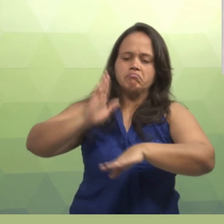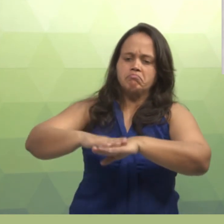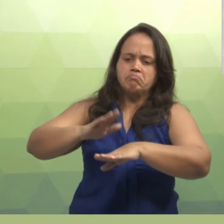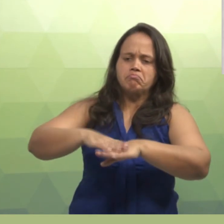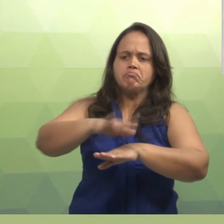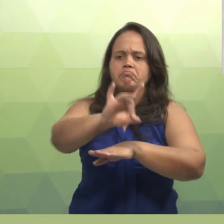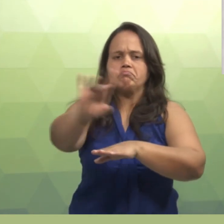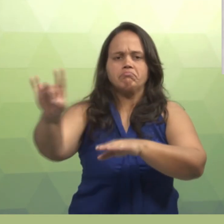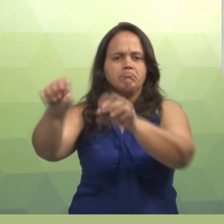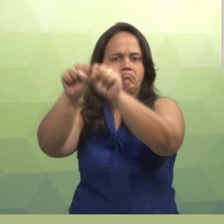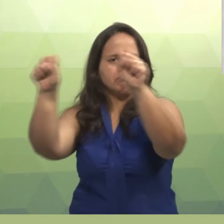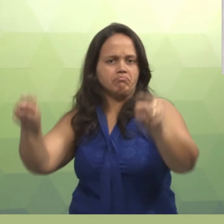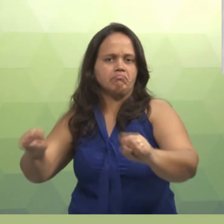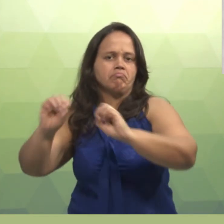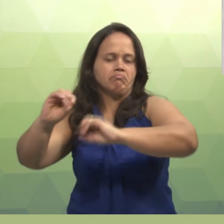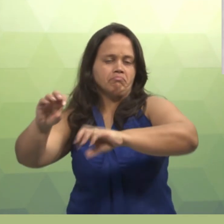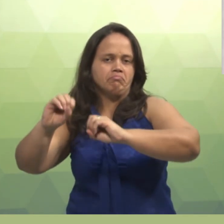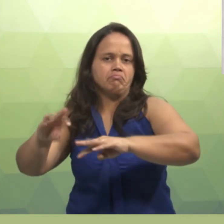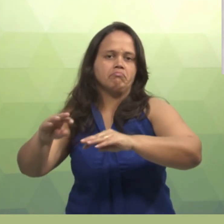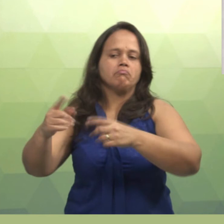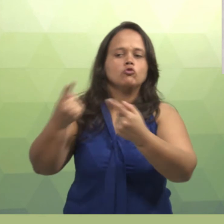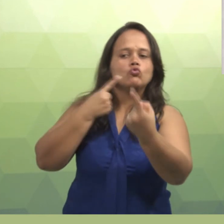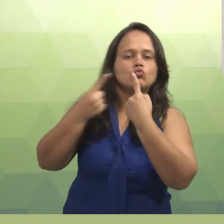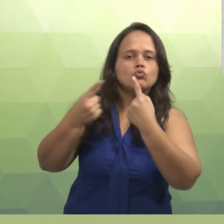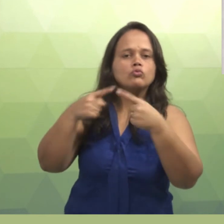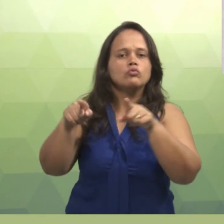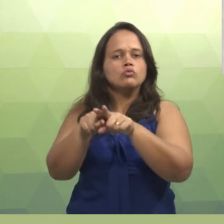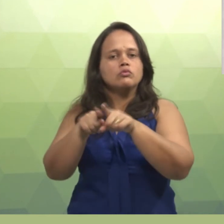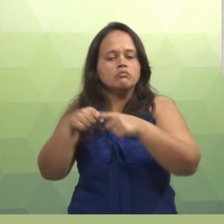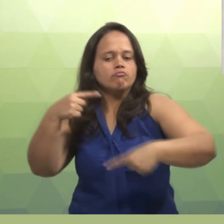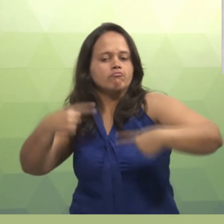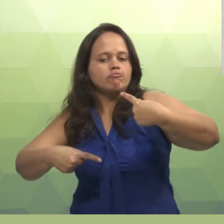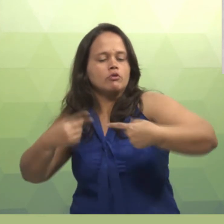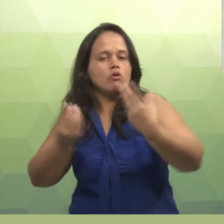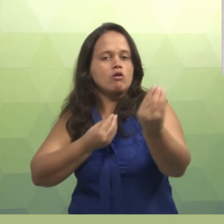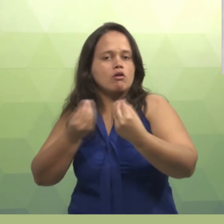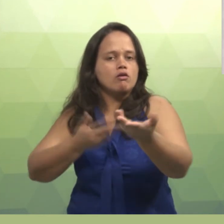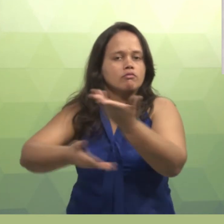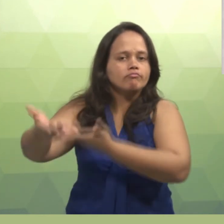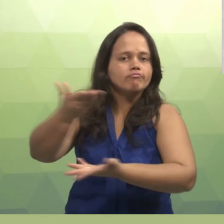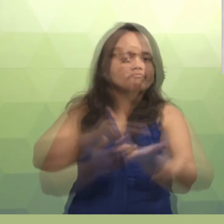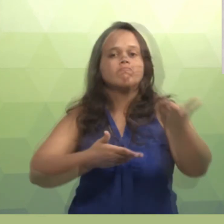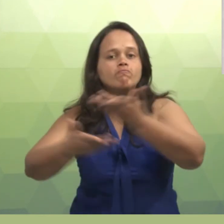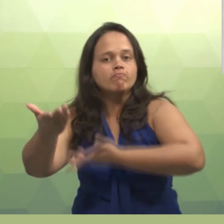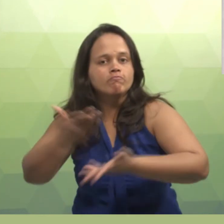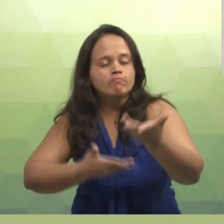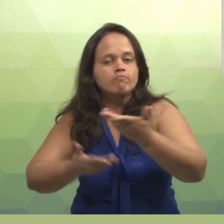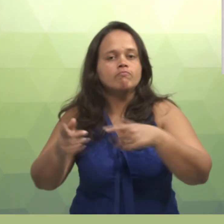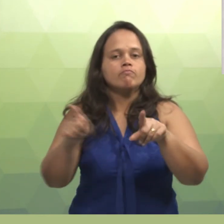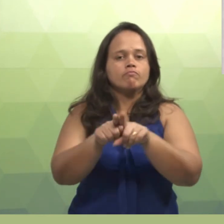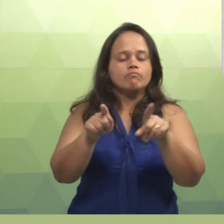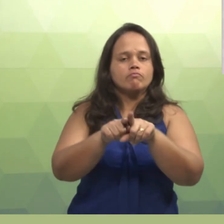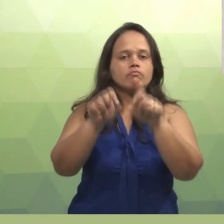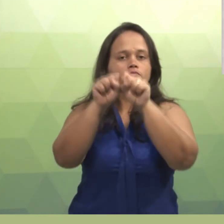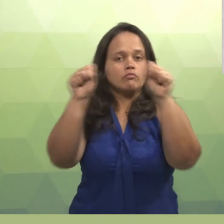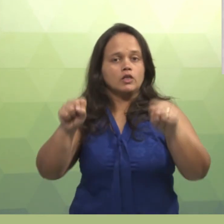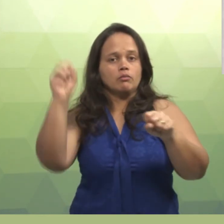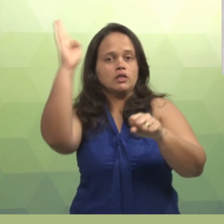de ensino, e discutimos a inter-relação do sistema nacional com o sistema estadual, municipal e